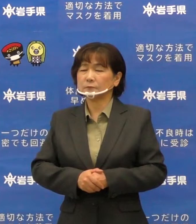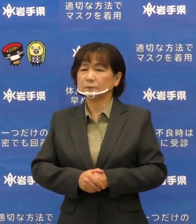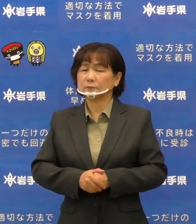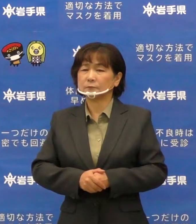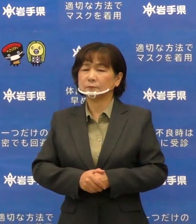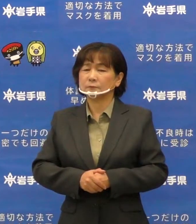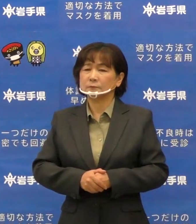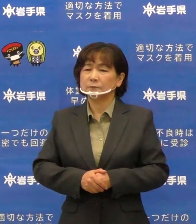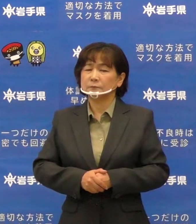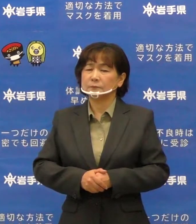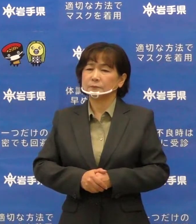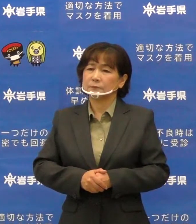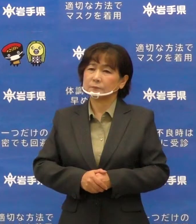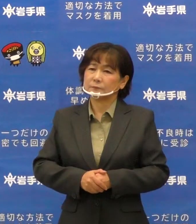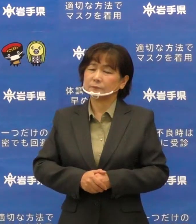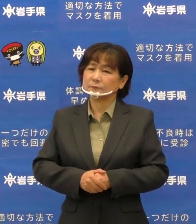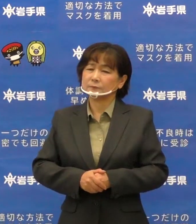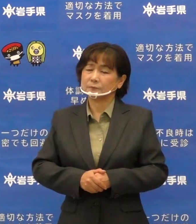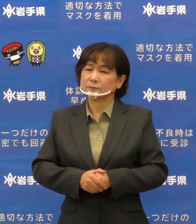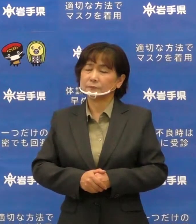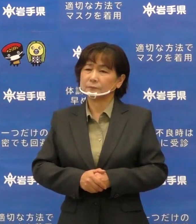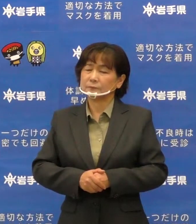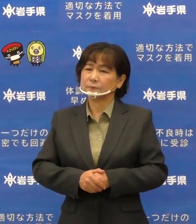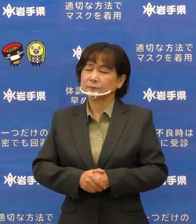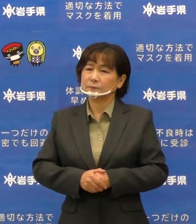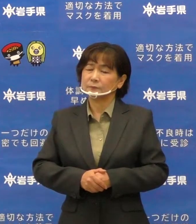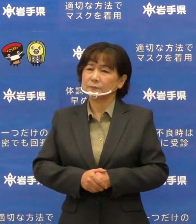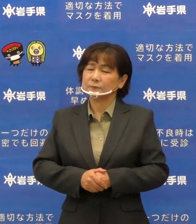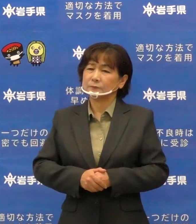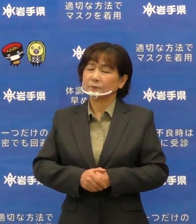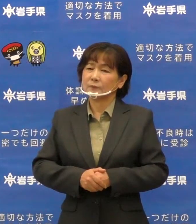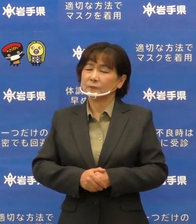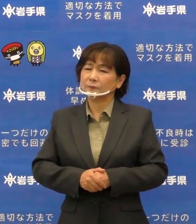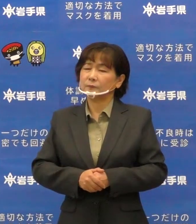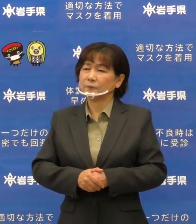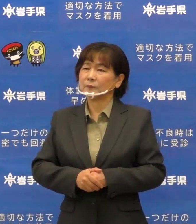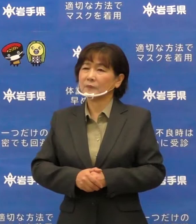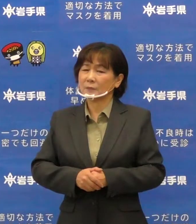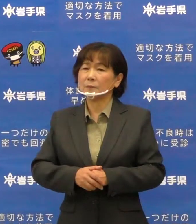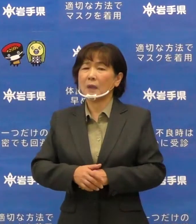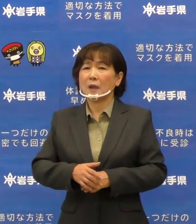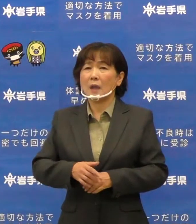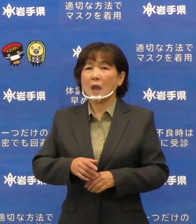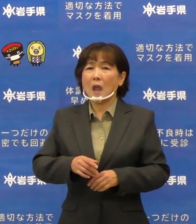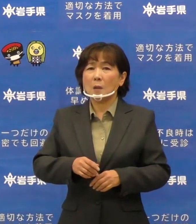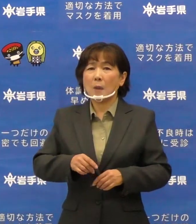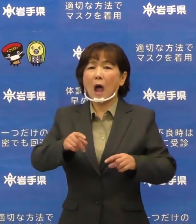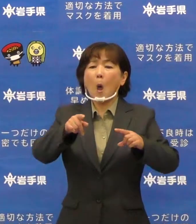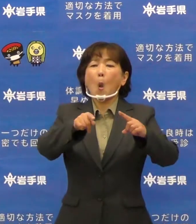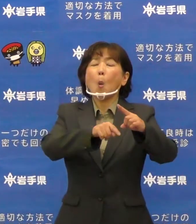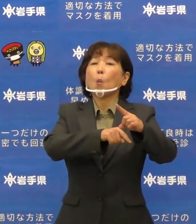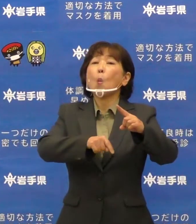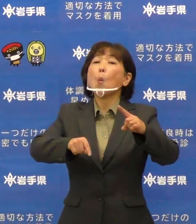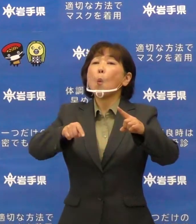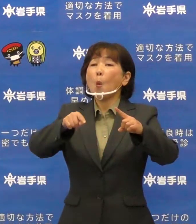こう純粋な公っていう頭でものを考えられ